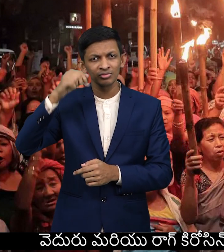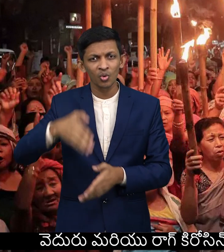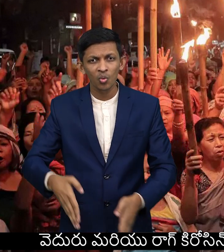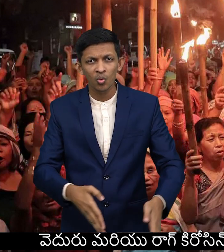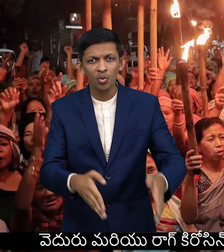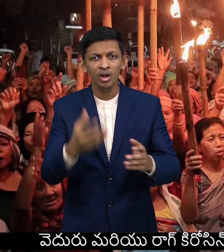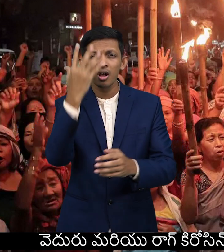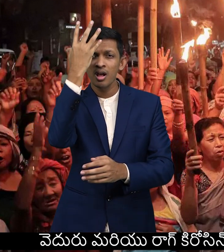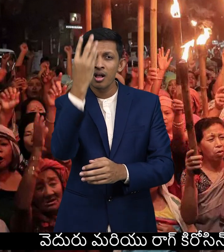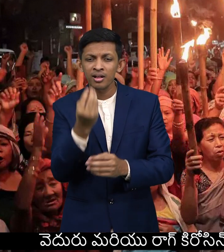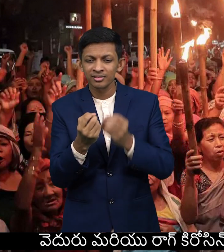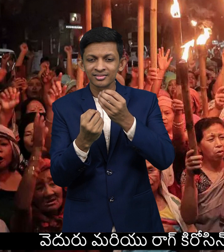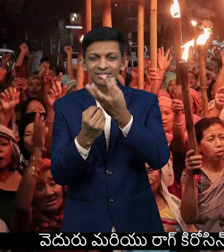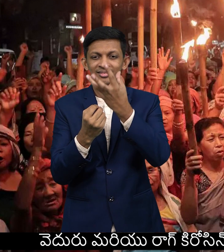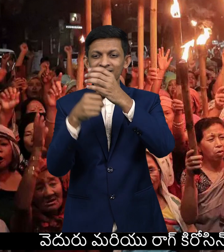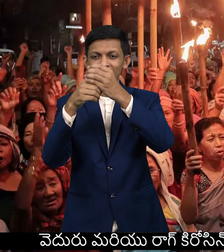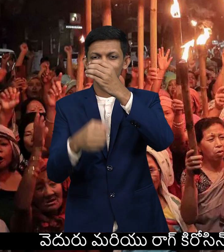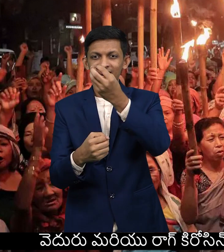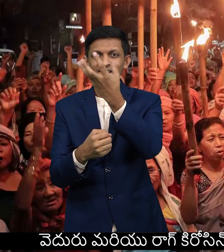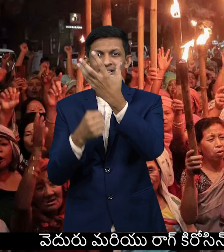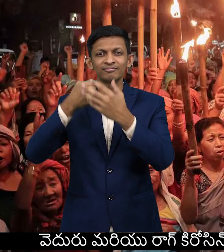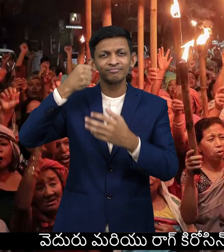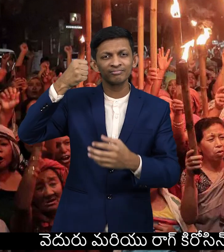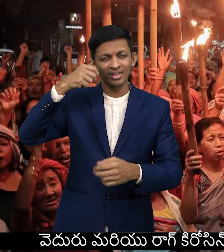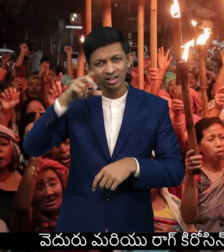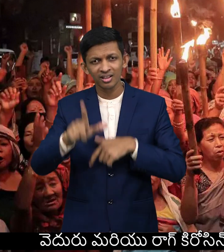రాత్రిపూట వీధుల్లో పెట్రోలింగ్ చేశారు.